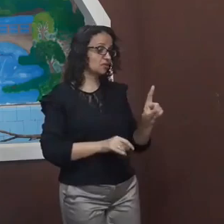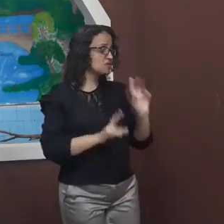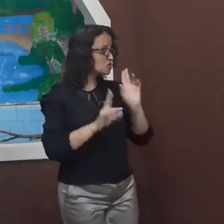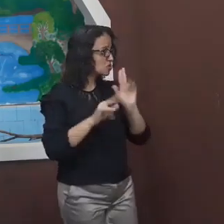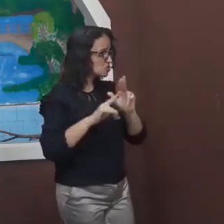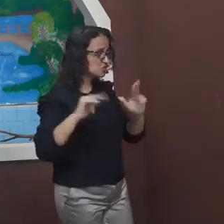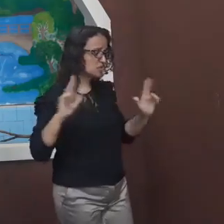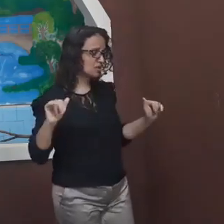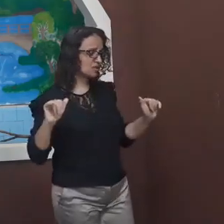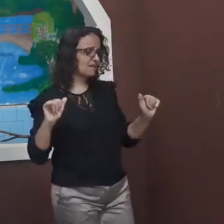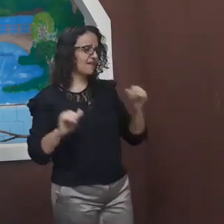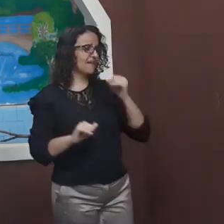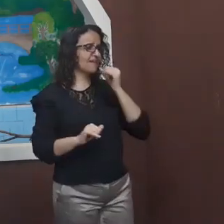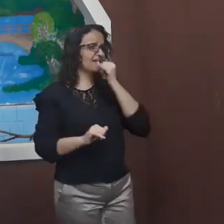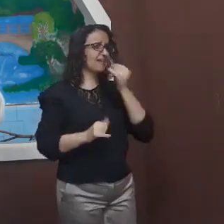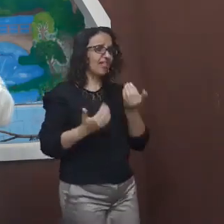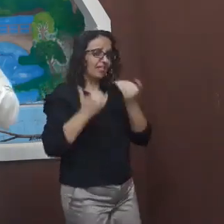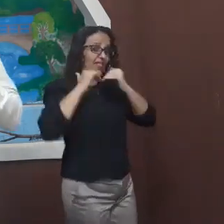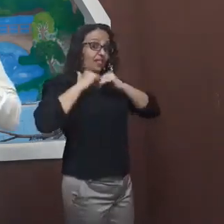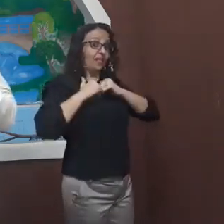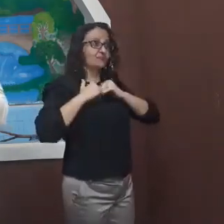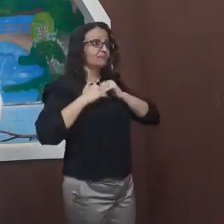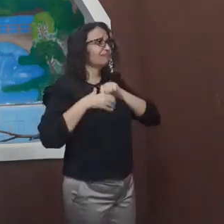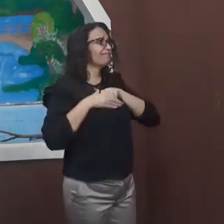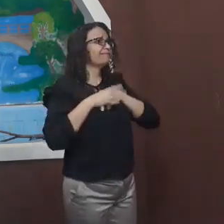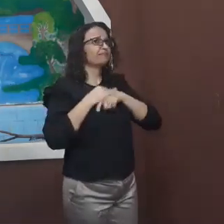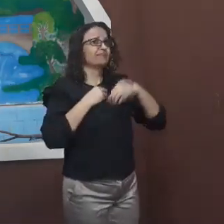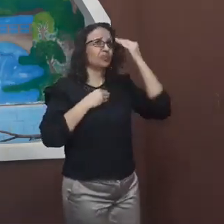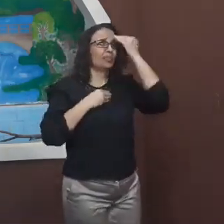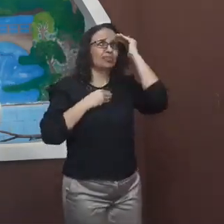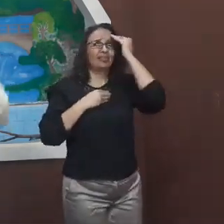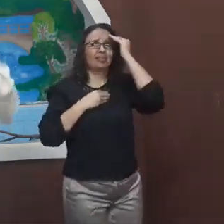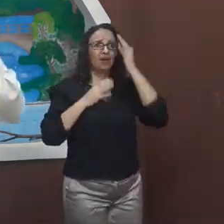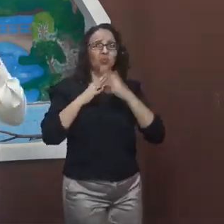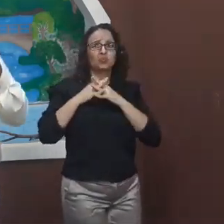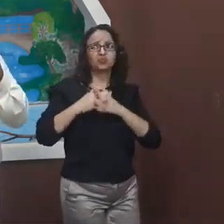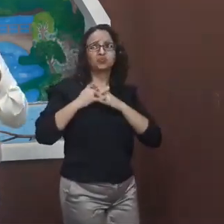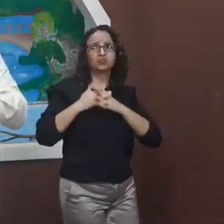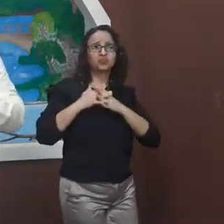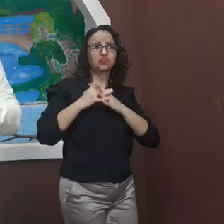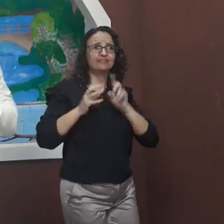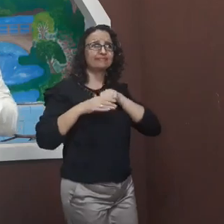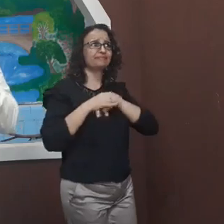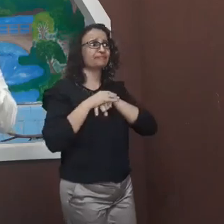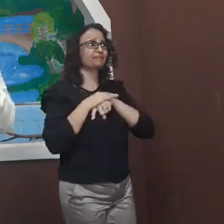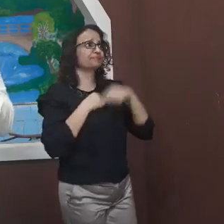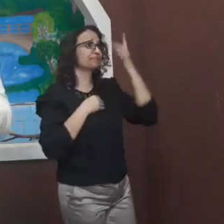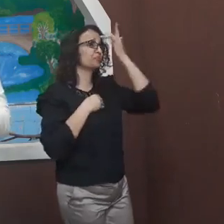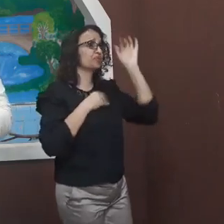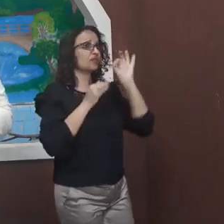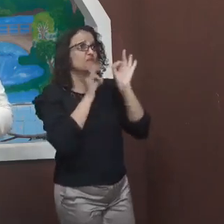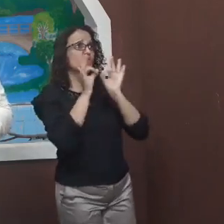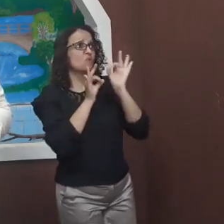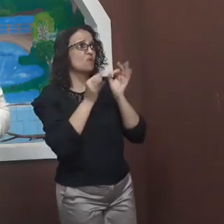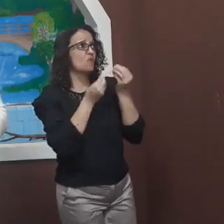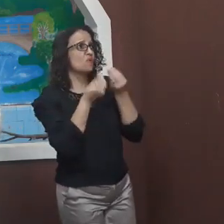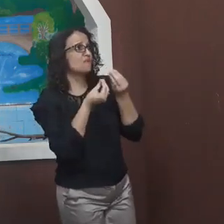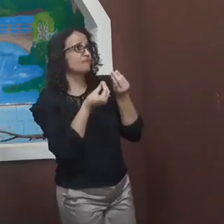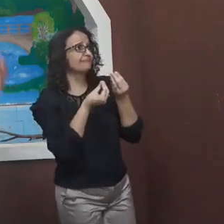uma dificuldade interior, não entendo. Não abandone o Senhor. Persevere. Persevere.